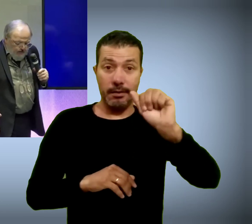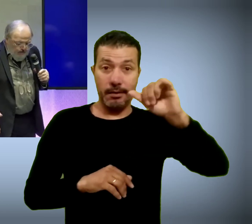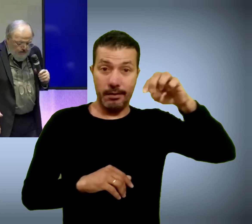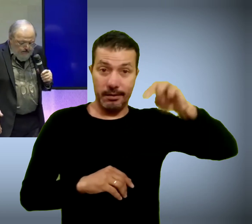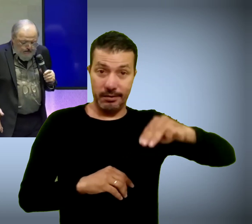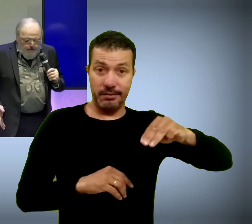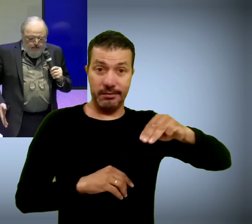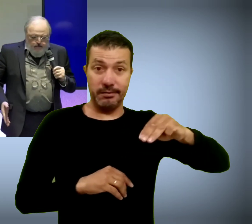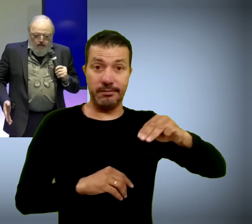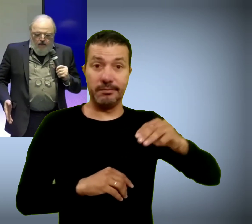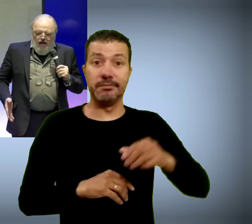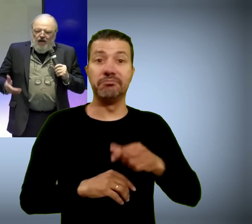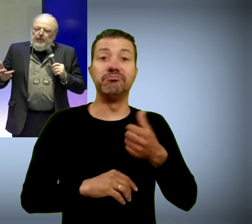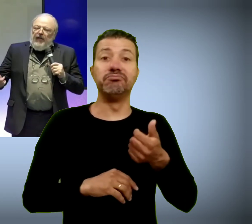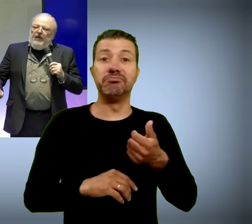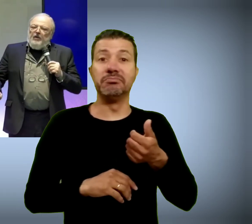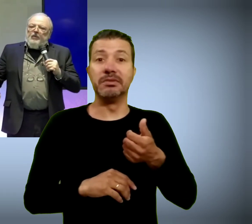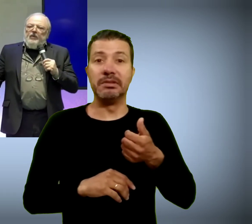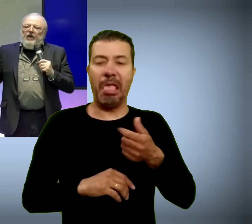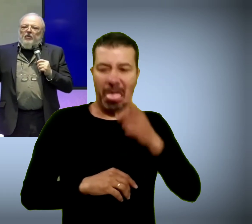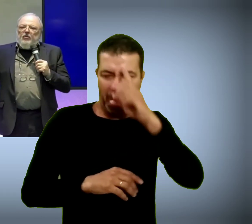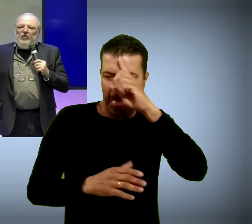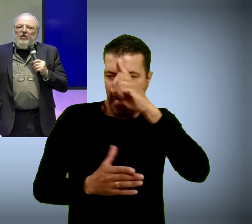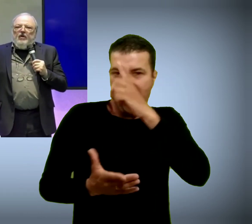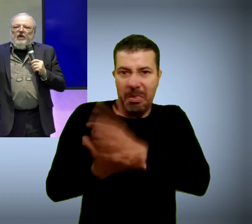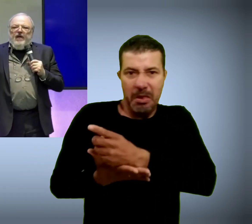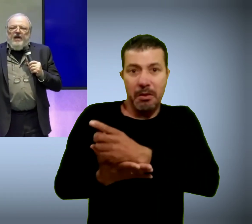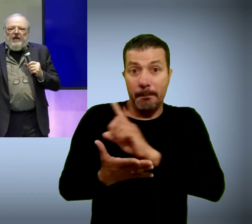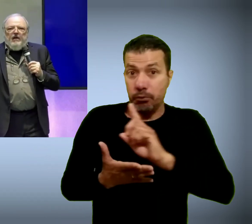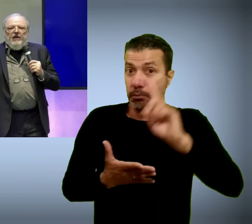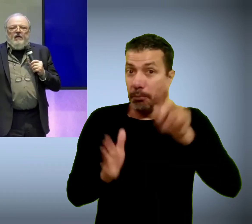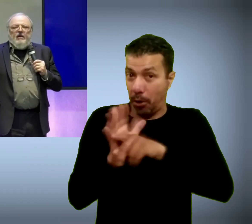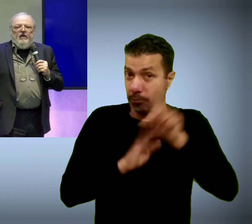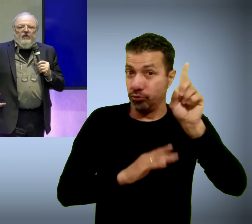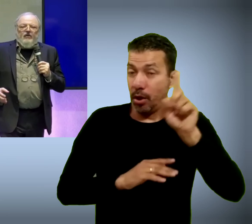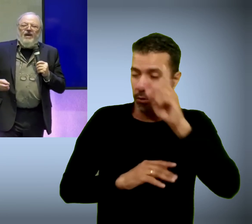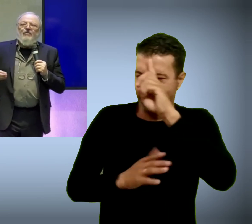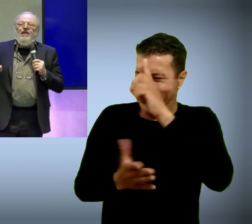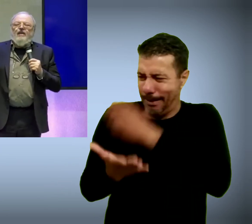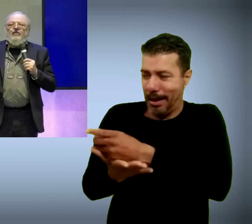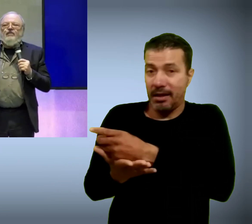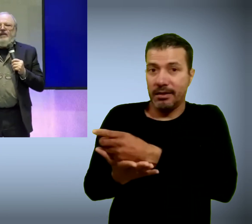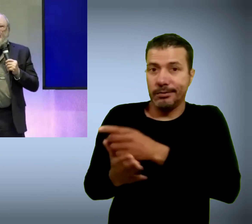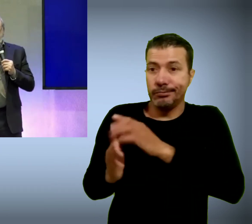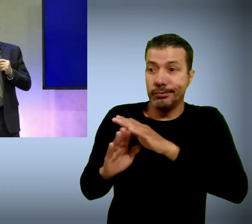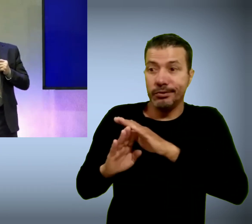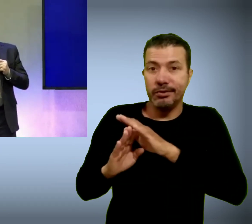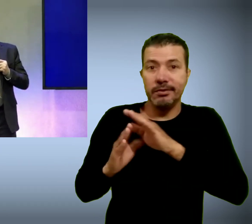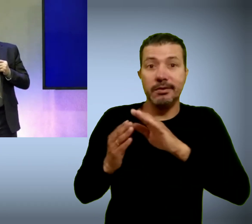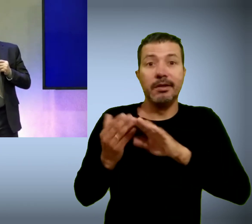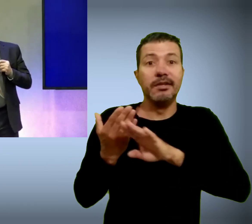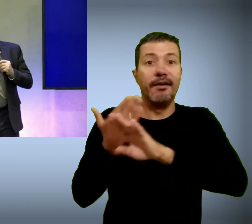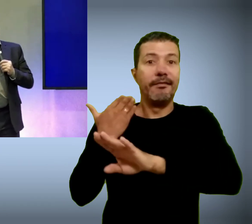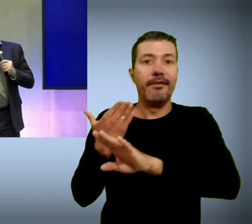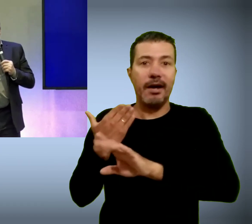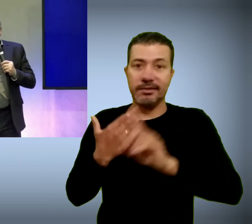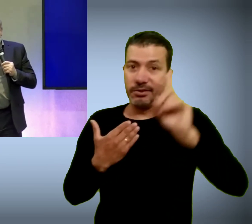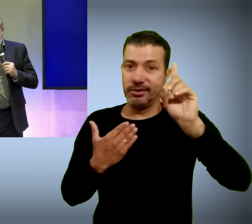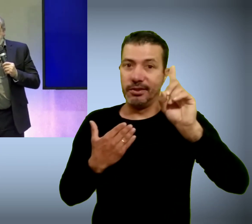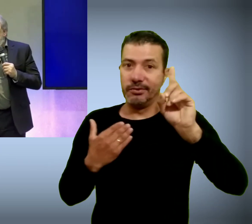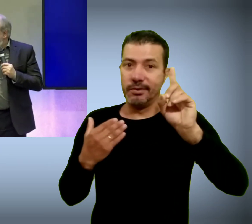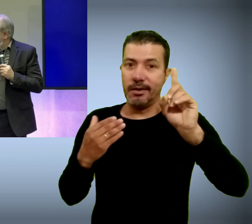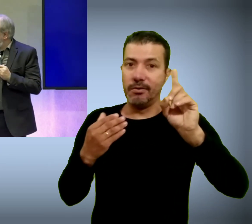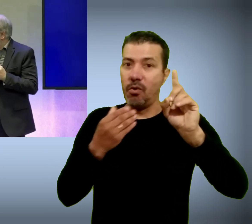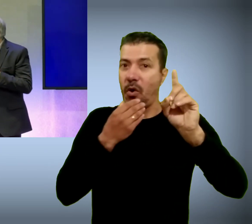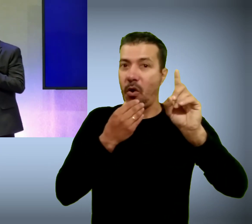agora, então, é repreendido por Deus e se afasta de Deus.